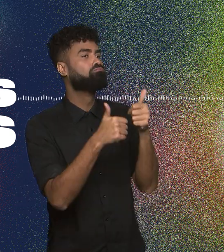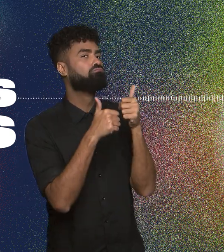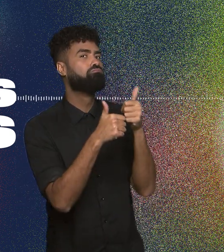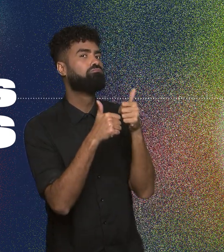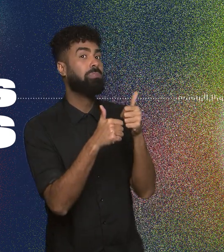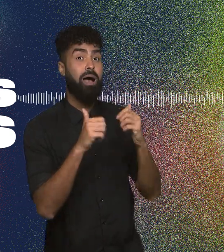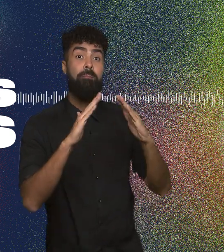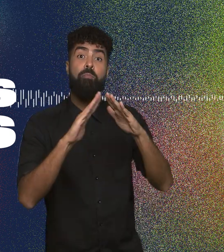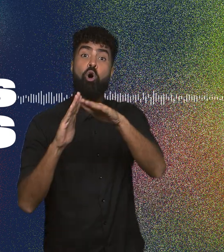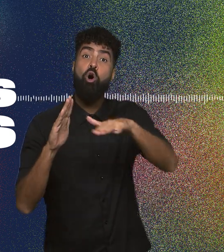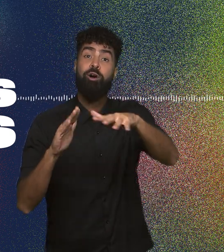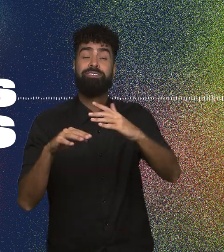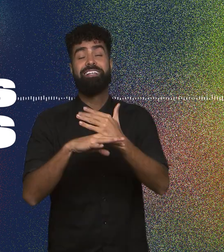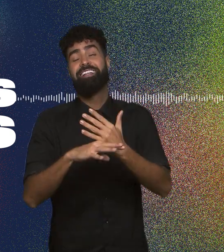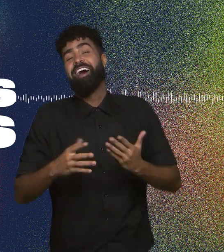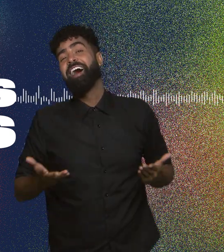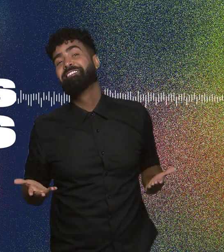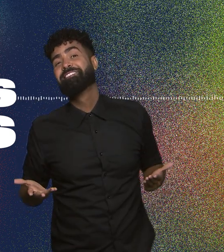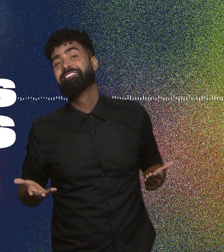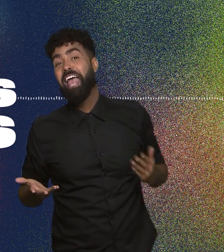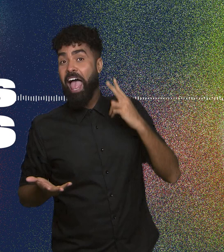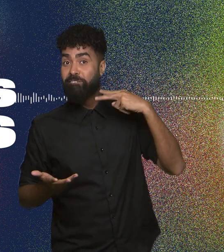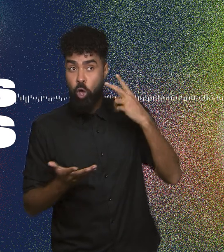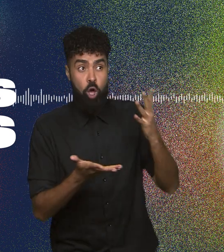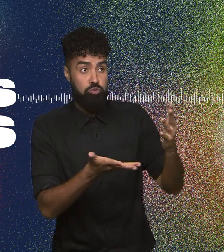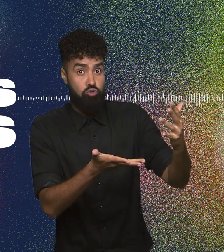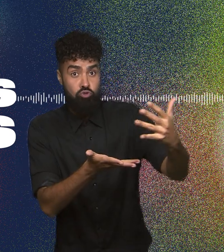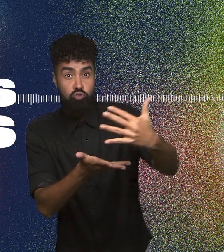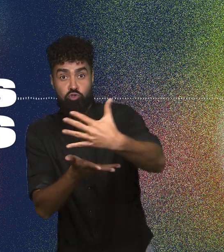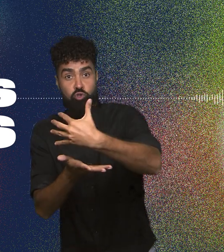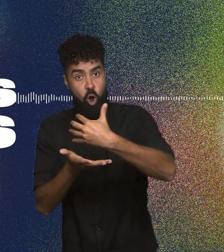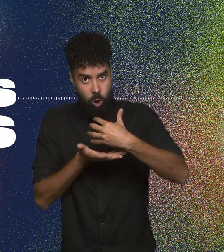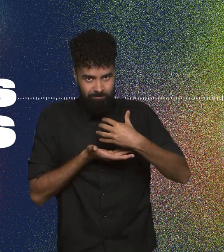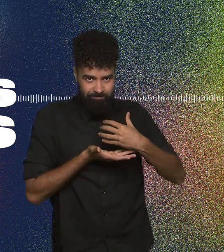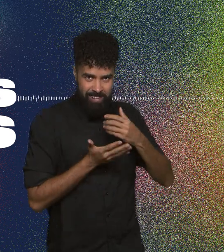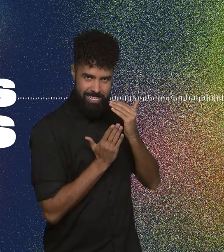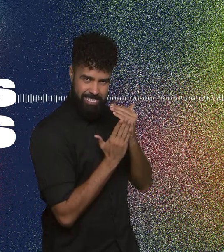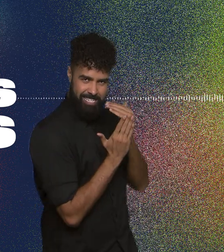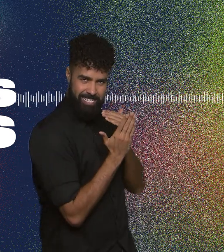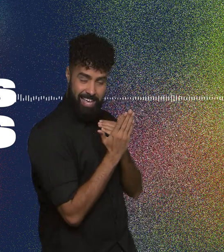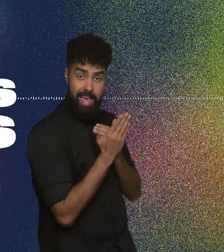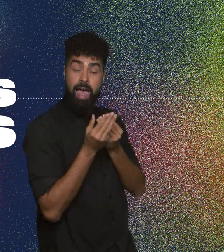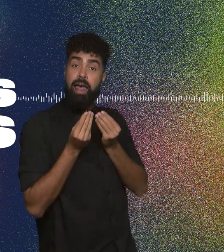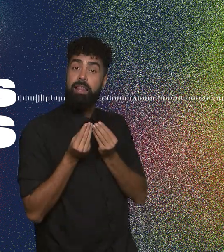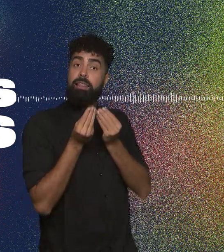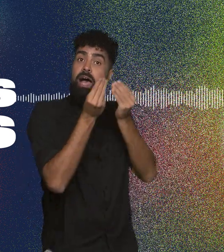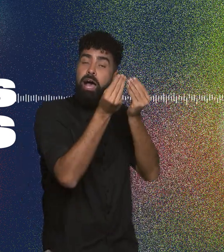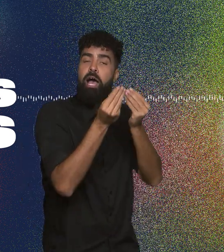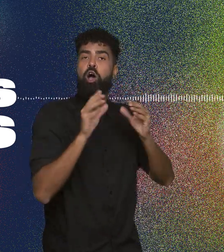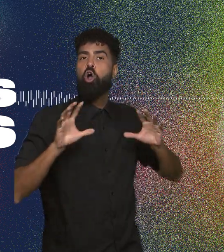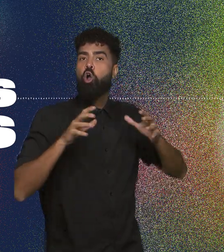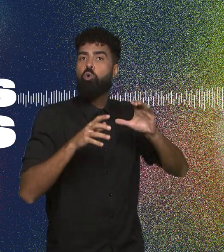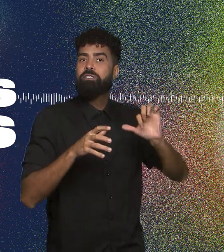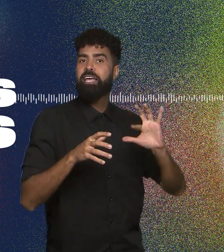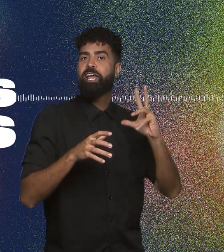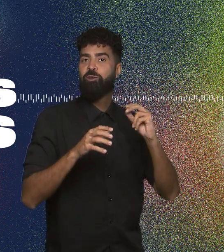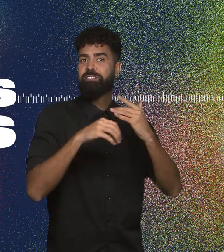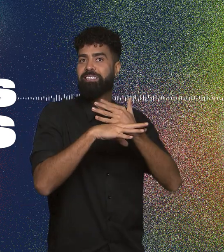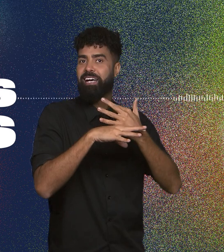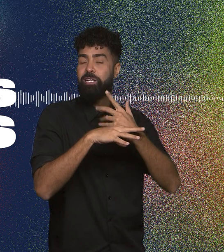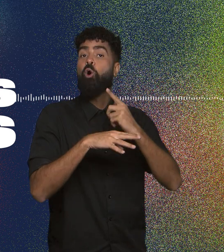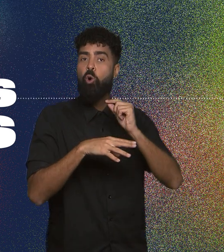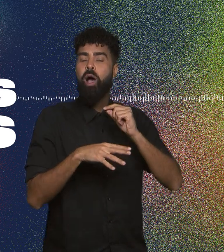na cidade. E aí o que elas fazem? Elas levam essas ideias para o Conselho da Cidade, que a gente chama de